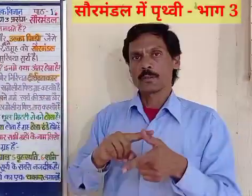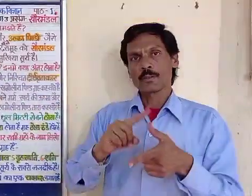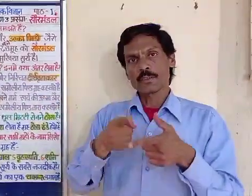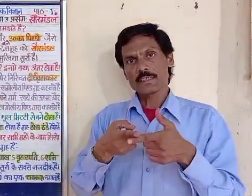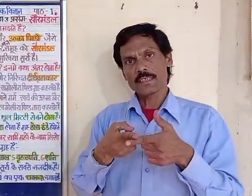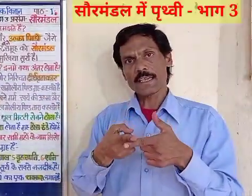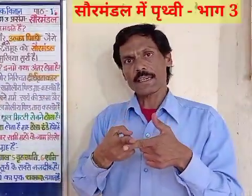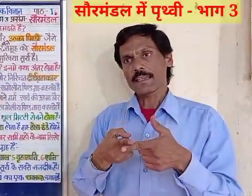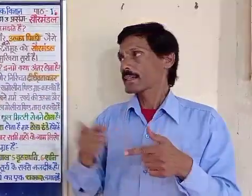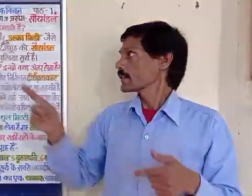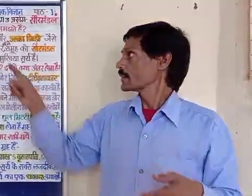से